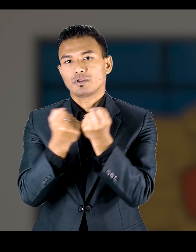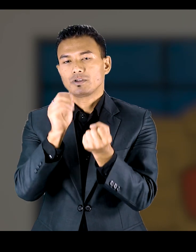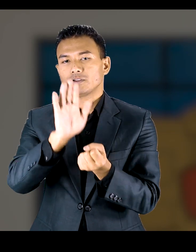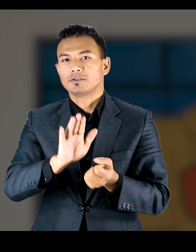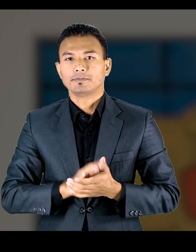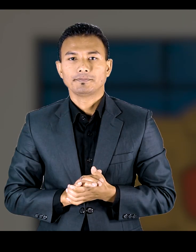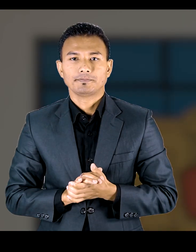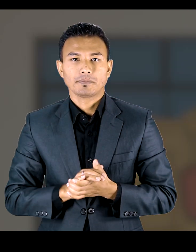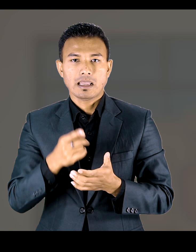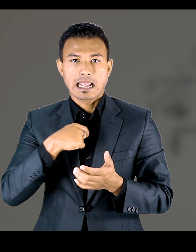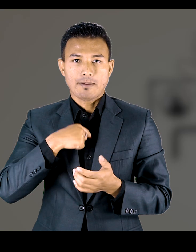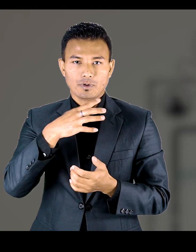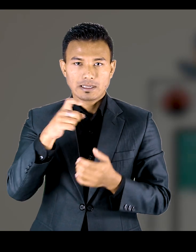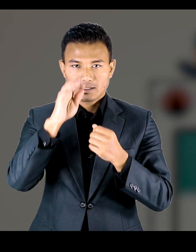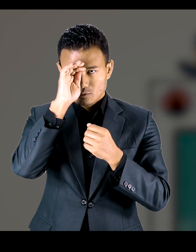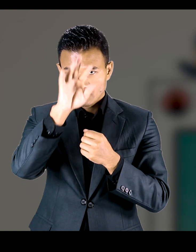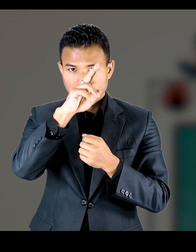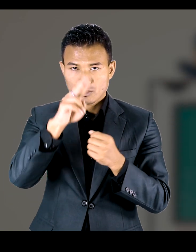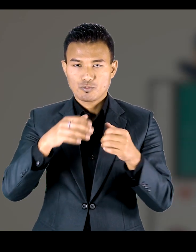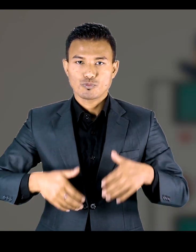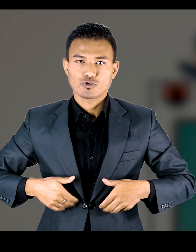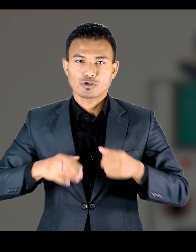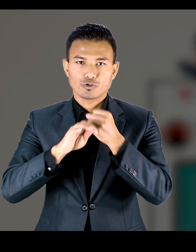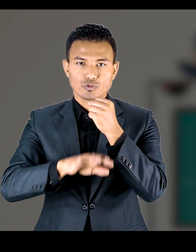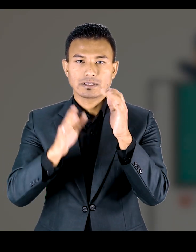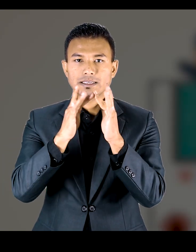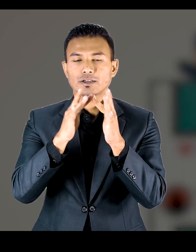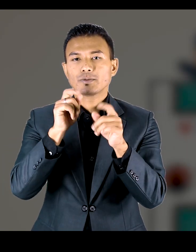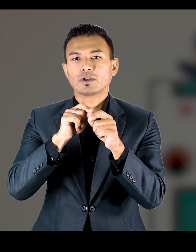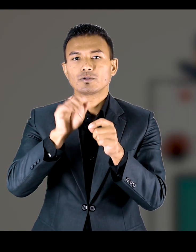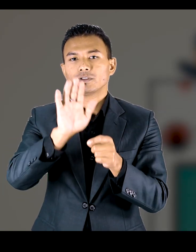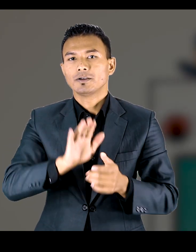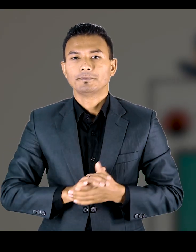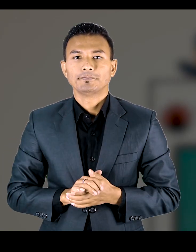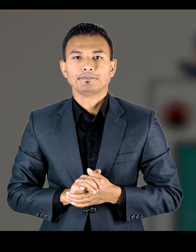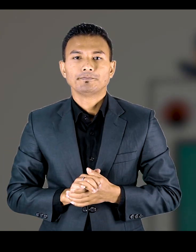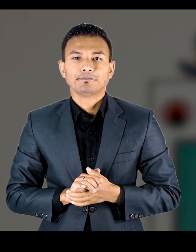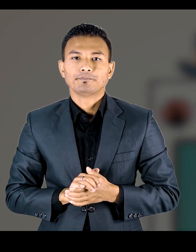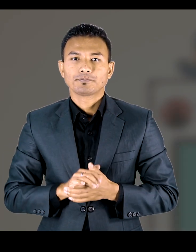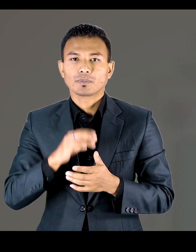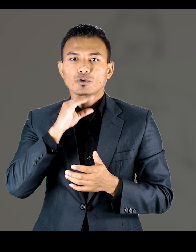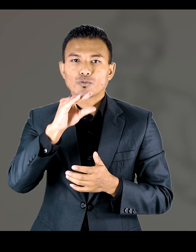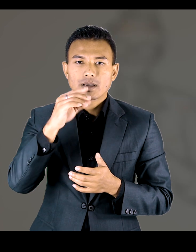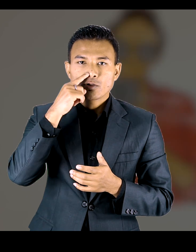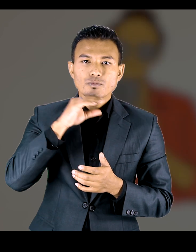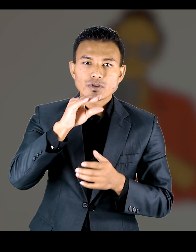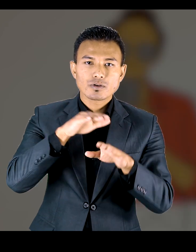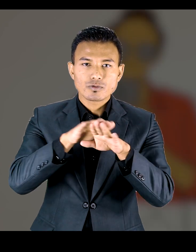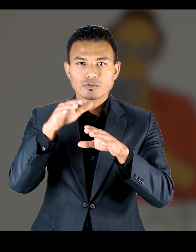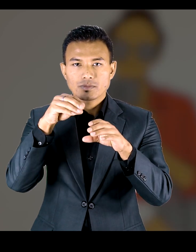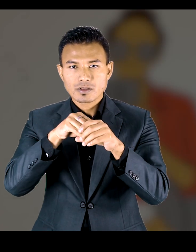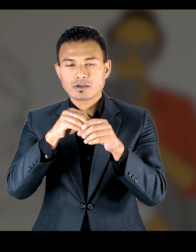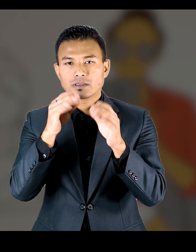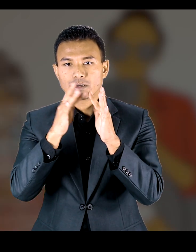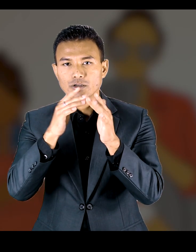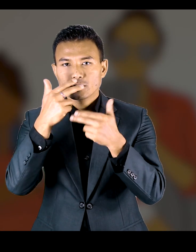बन्द रहेका छन्। हाम्रो लागि सूचना र मनोरञ्जनको स्रोत इन्टरनेट बनेको छ। युवा युवती माझ